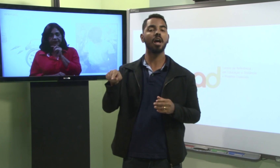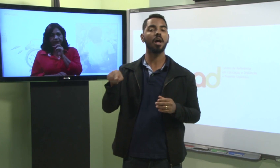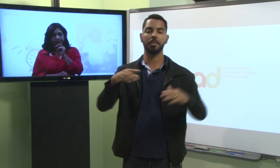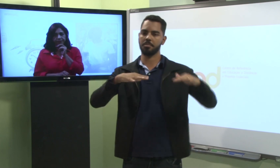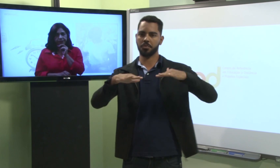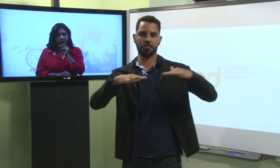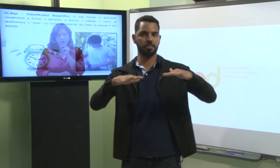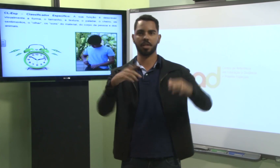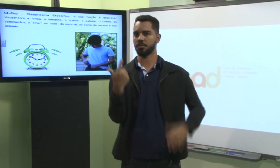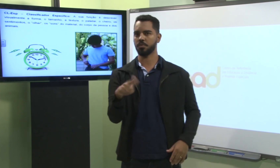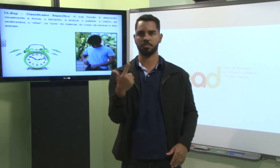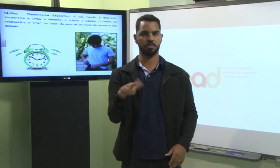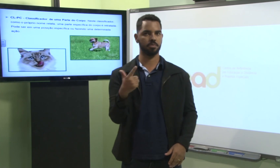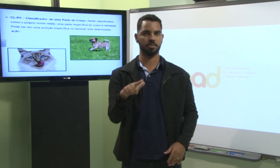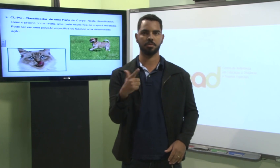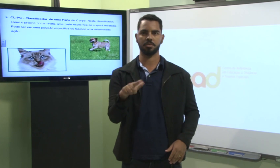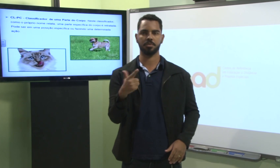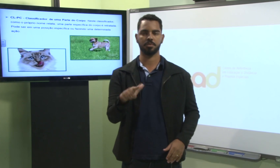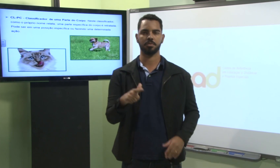ok?